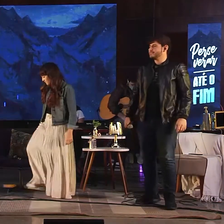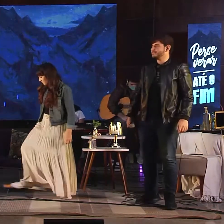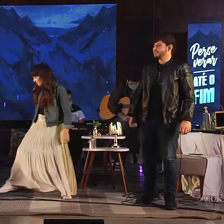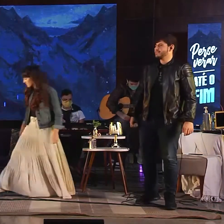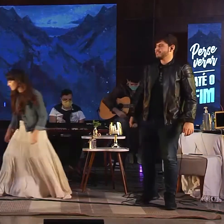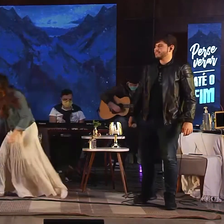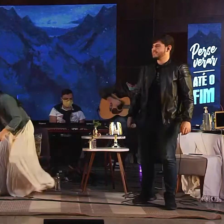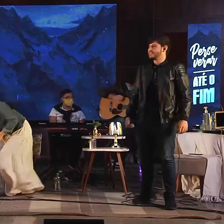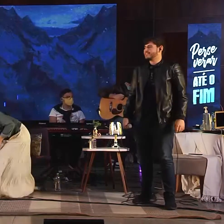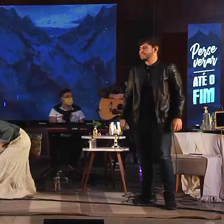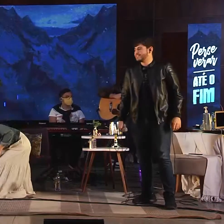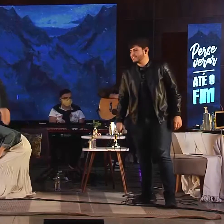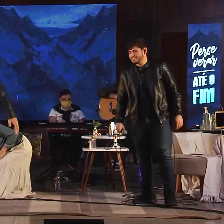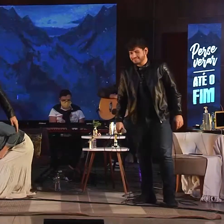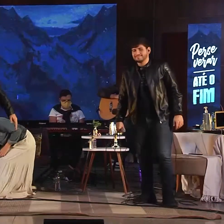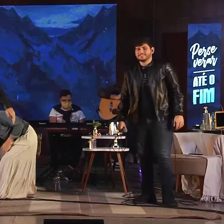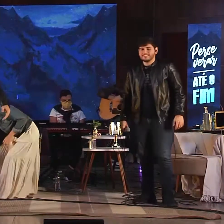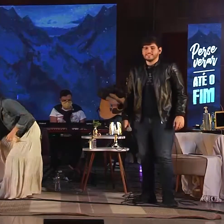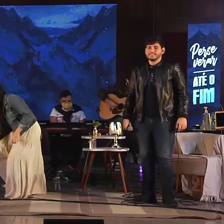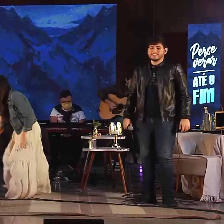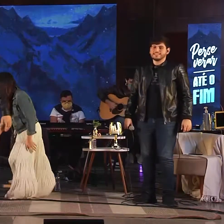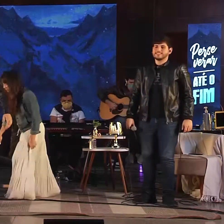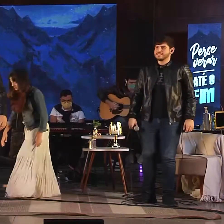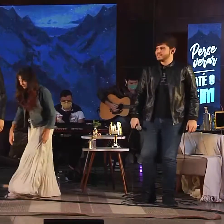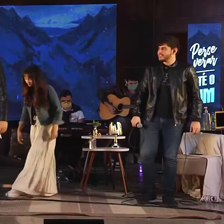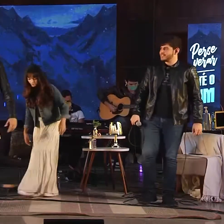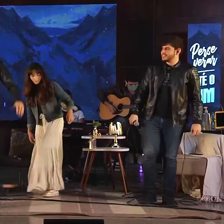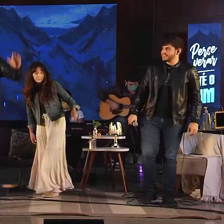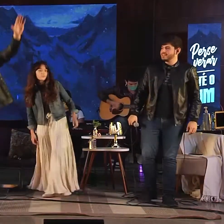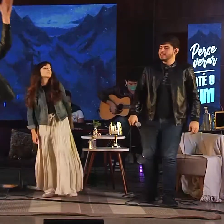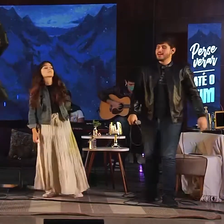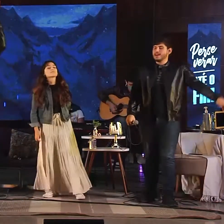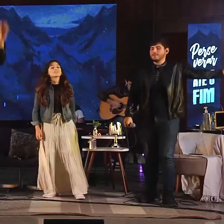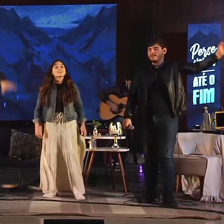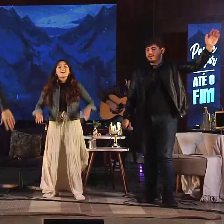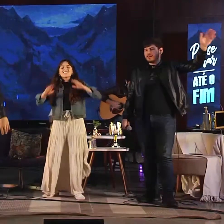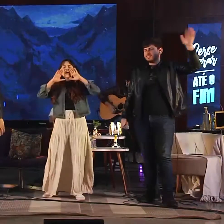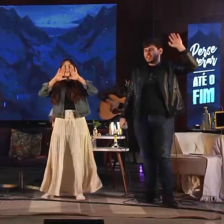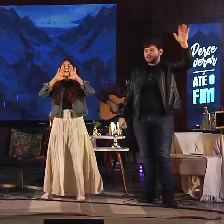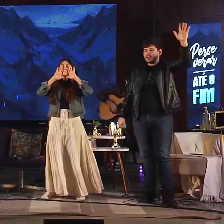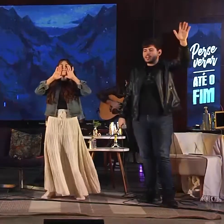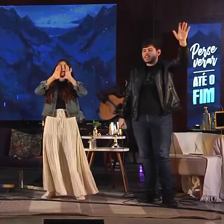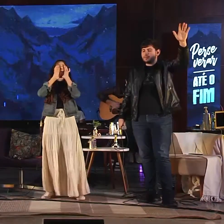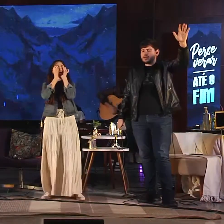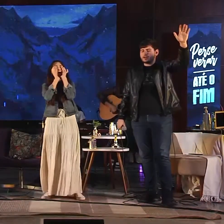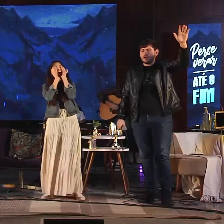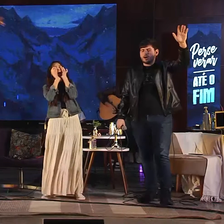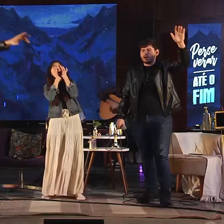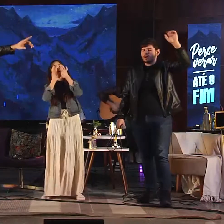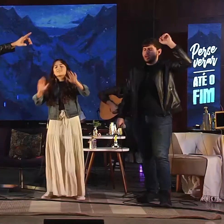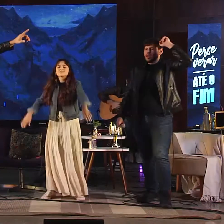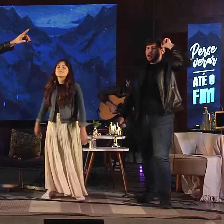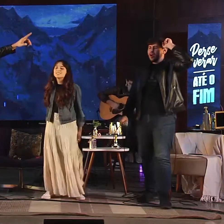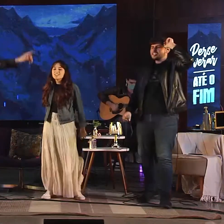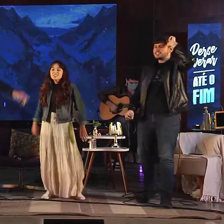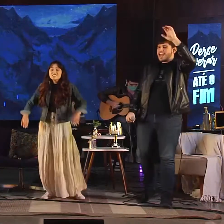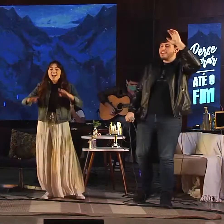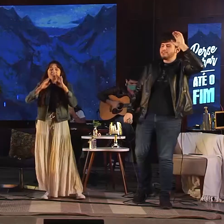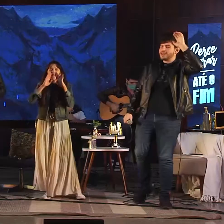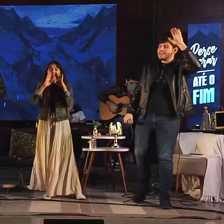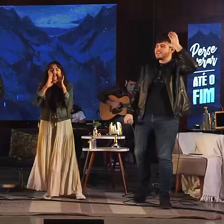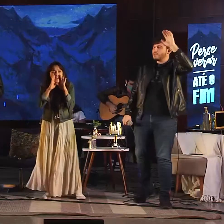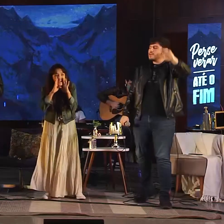agora. Agora eu quero que gritem. Gritem. Vai lá na janela e fala assim: achei um grande amigo! Achei um grande amigo!